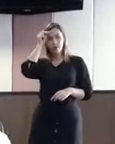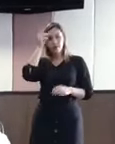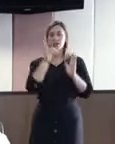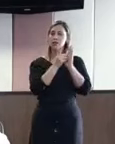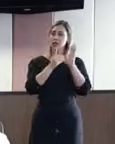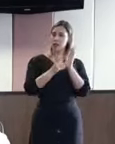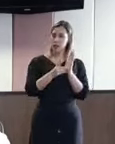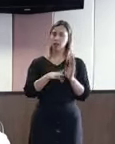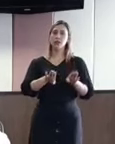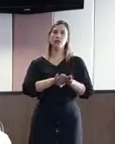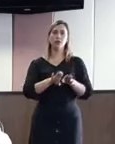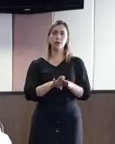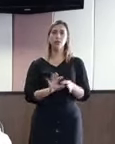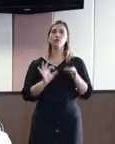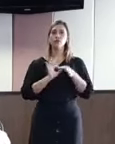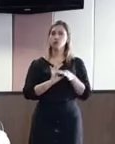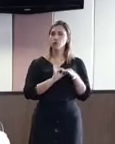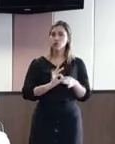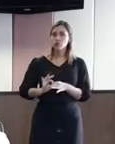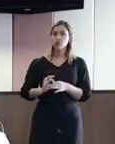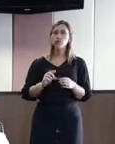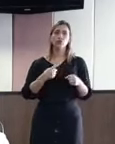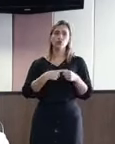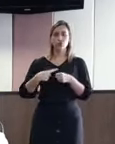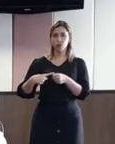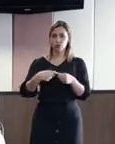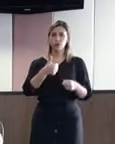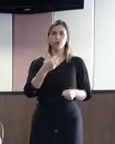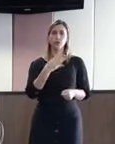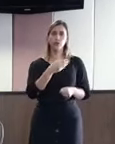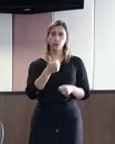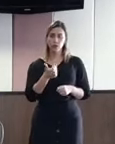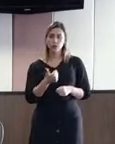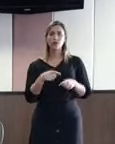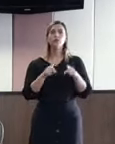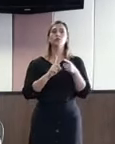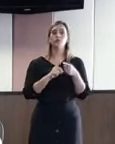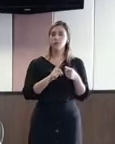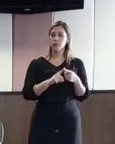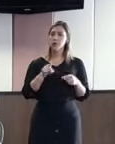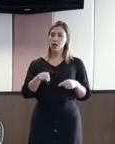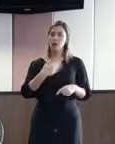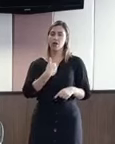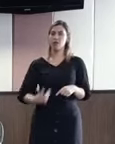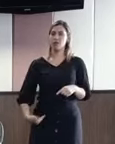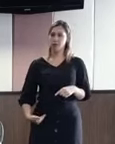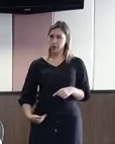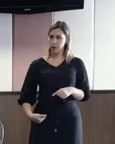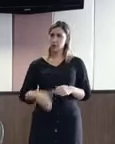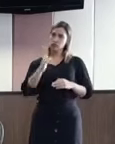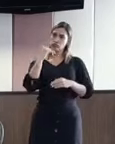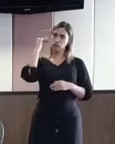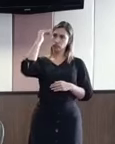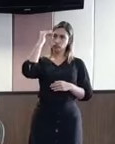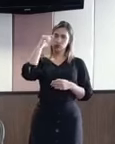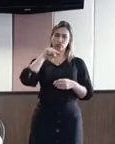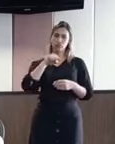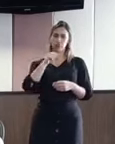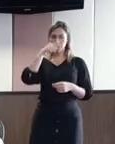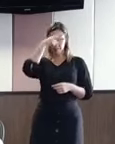vincula as prefeituras e os municípios de Mato Grosso, essa decisão estadual deixa,